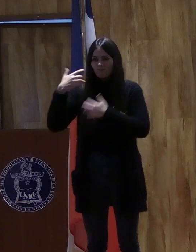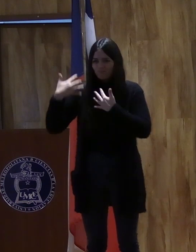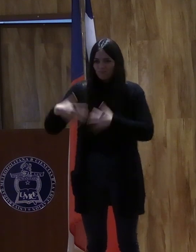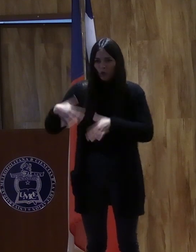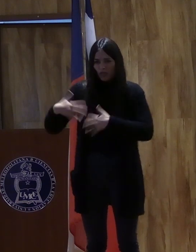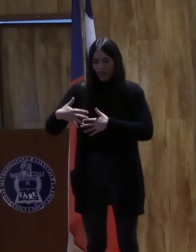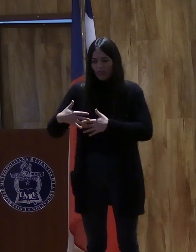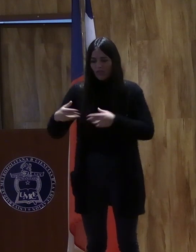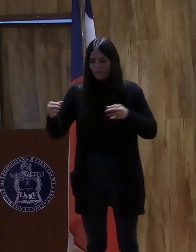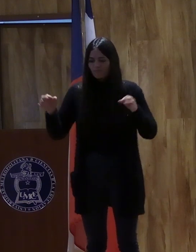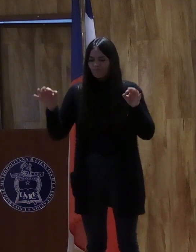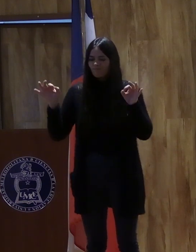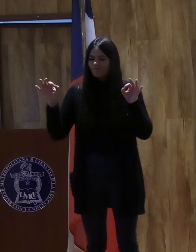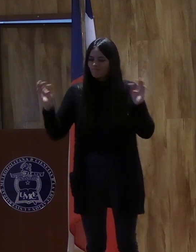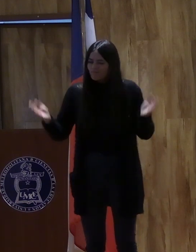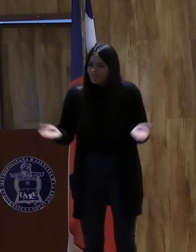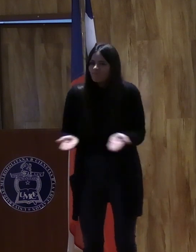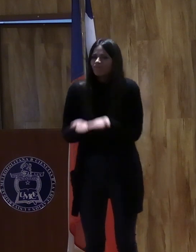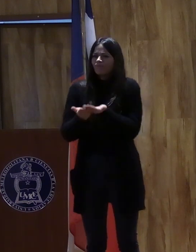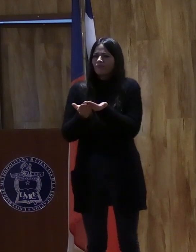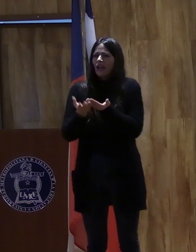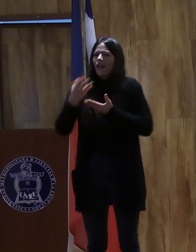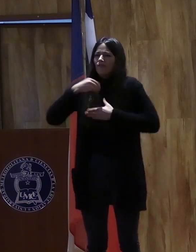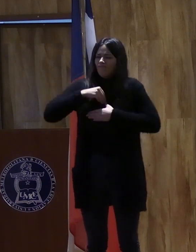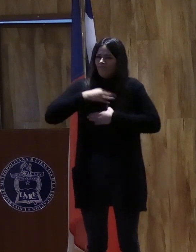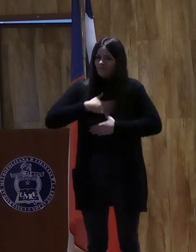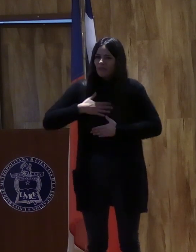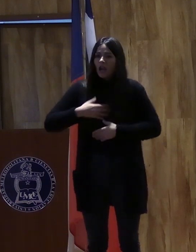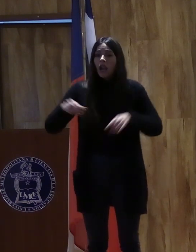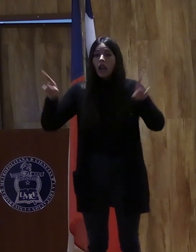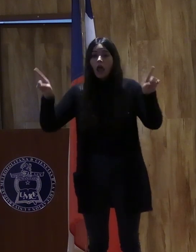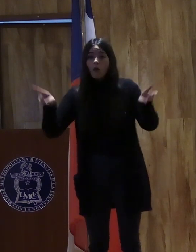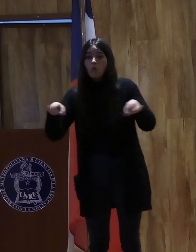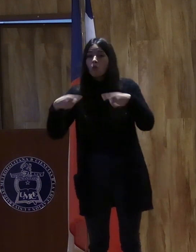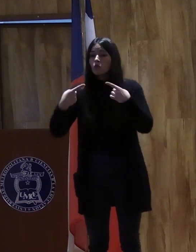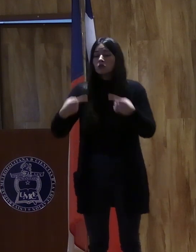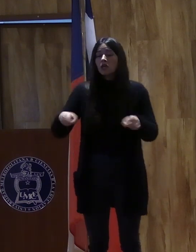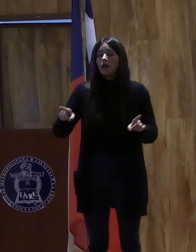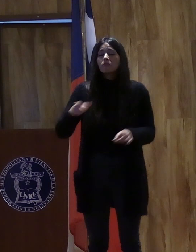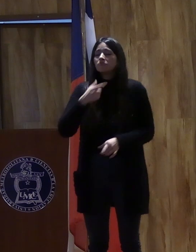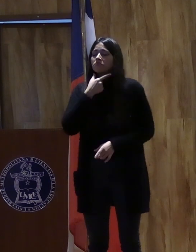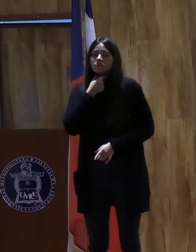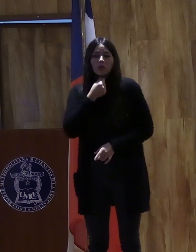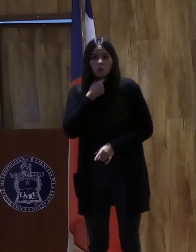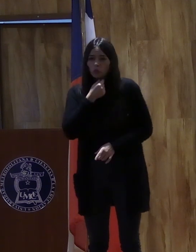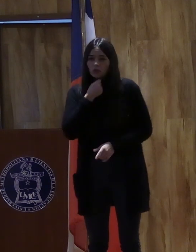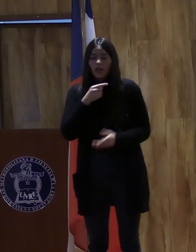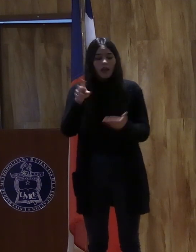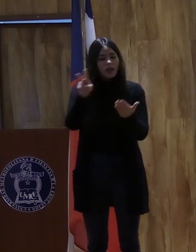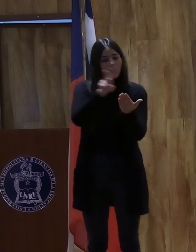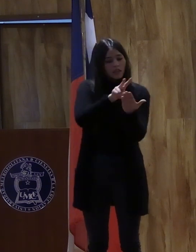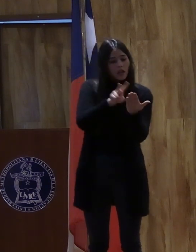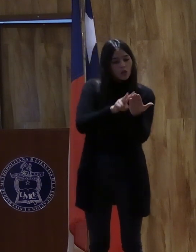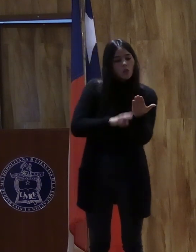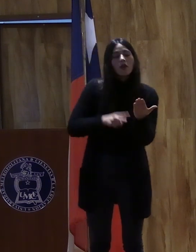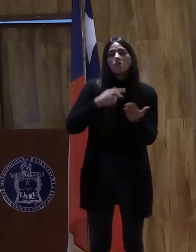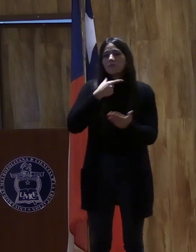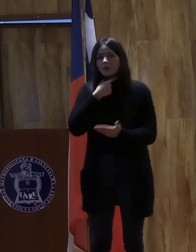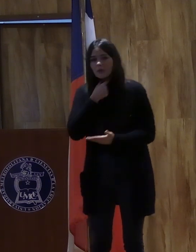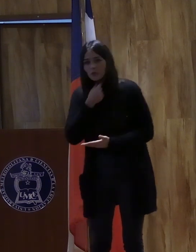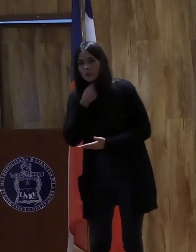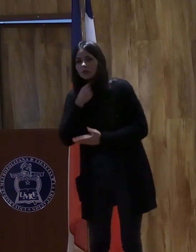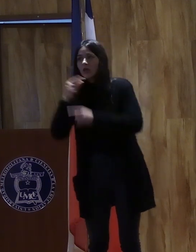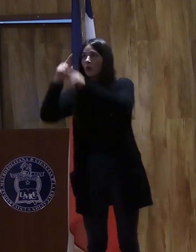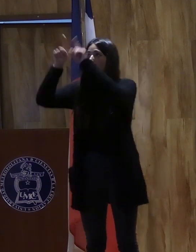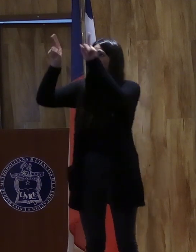relevarlo y vale la pena vivir con él. A mí la música me fascina la literatura, los cuadros,